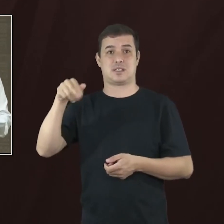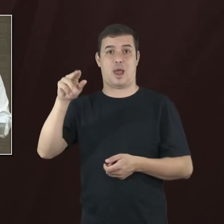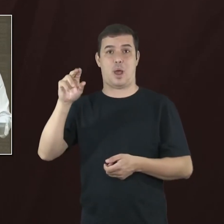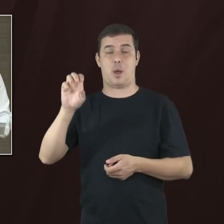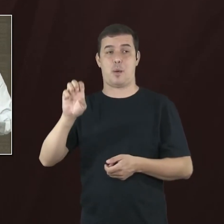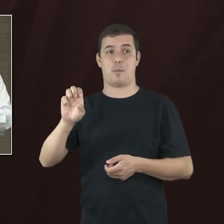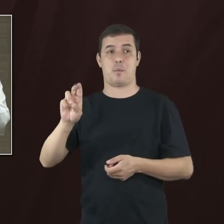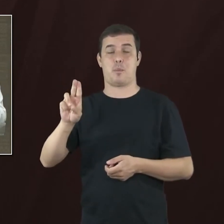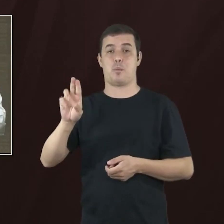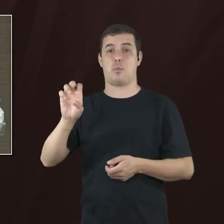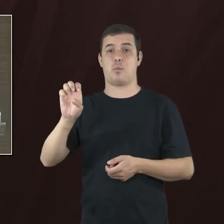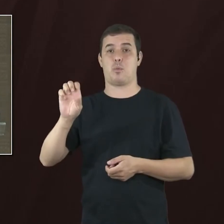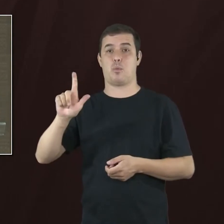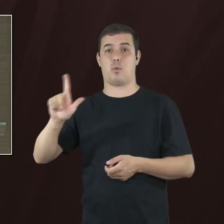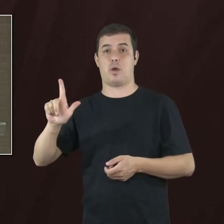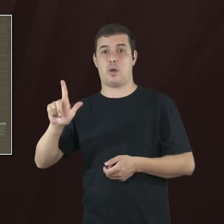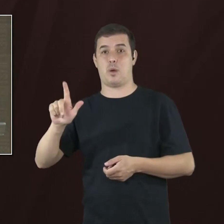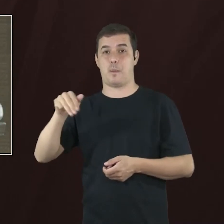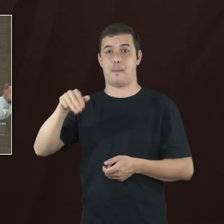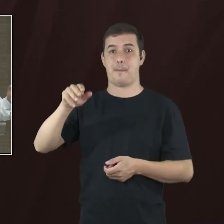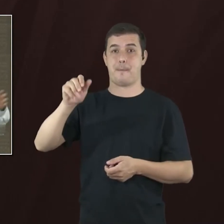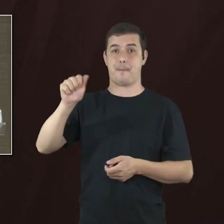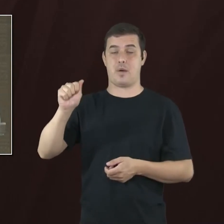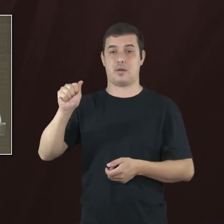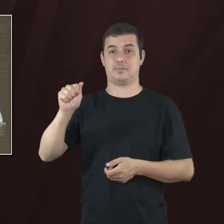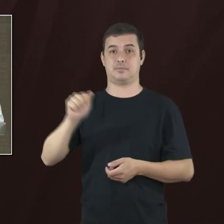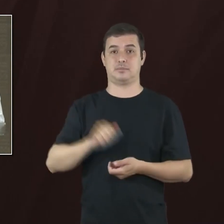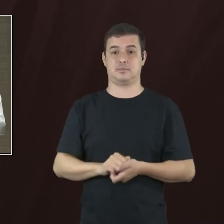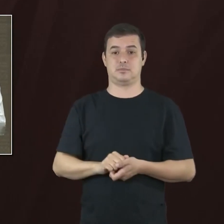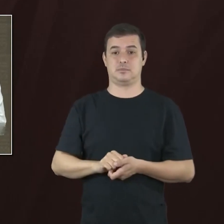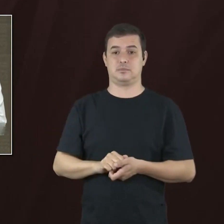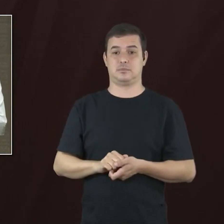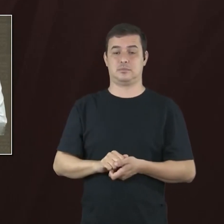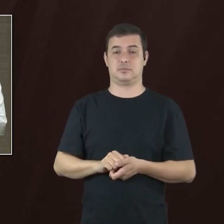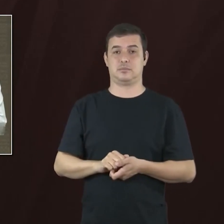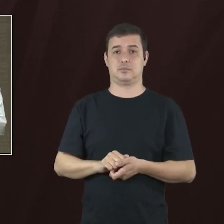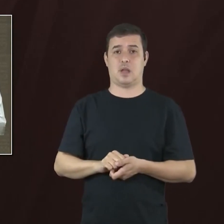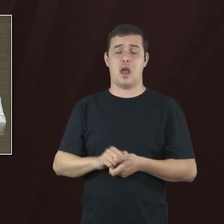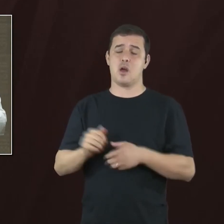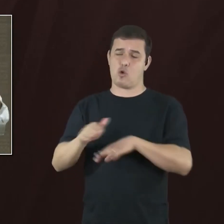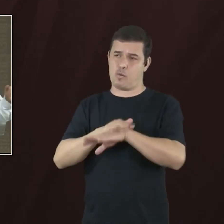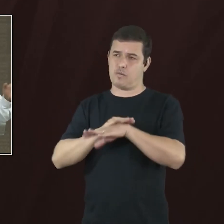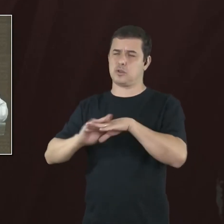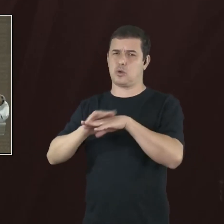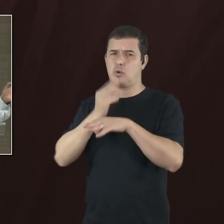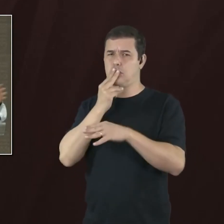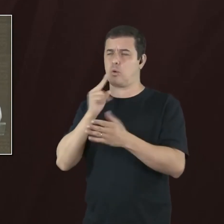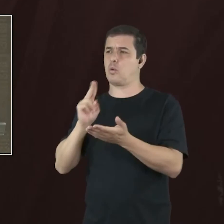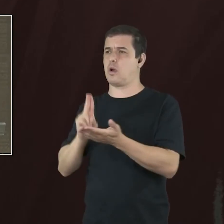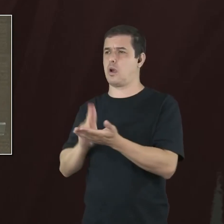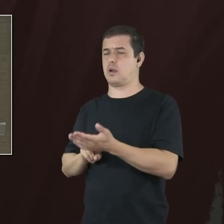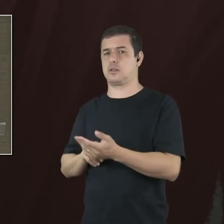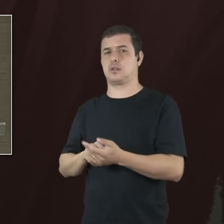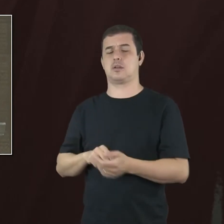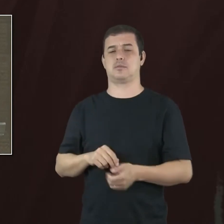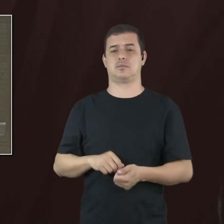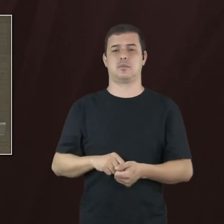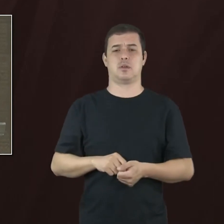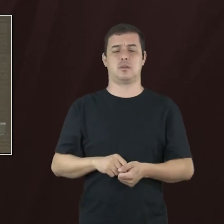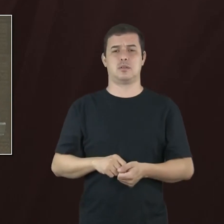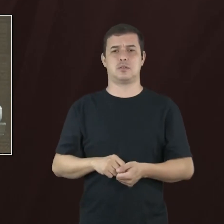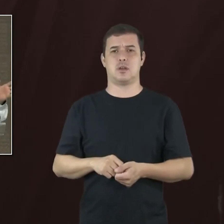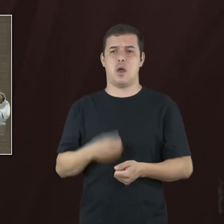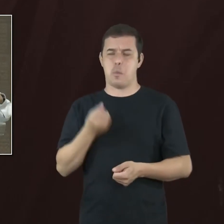que não custava nada, não é isso, ele corresponder com o irmão Samuel, para ver se